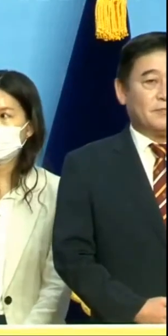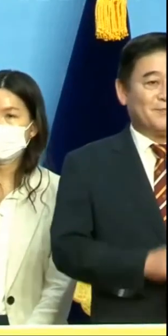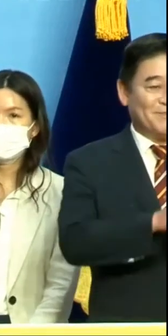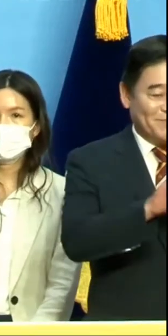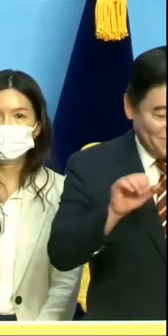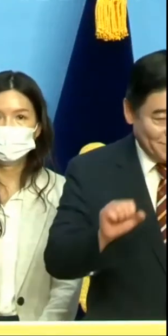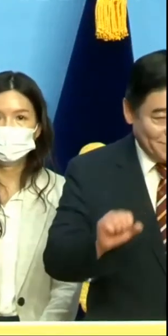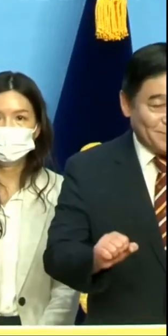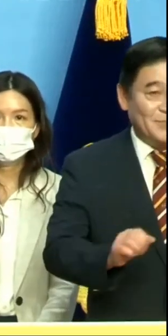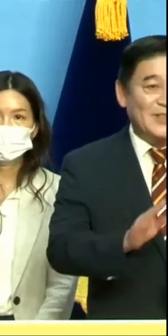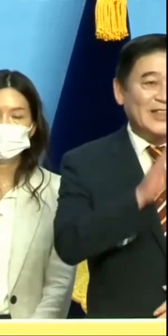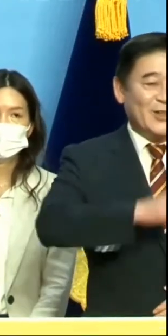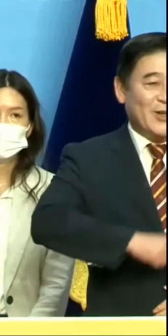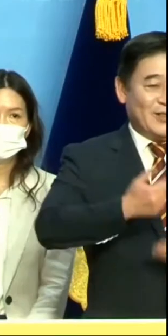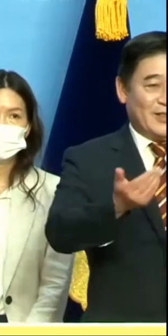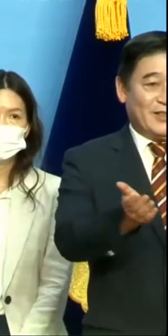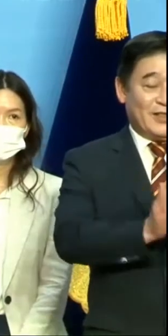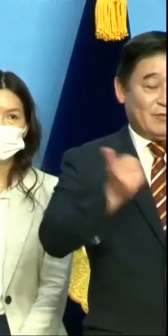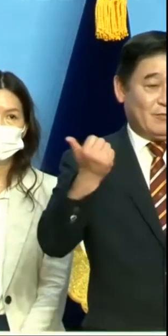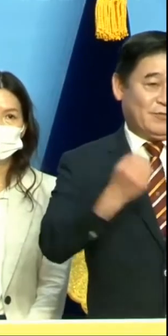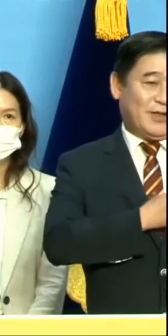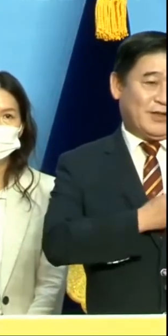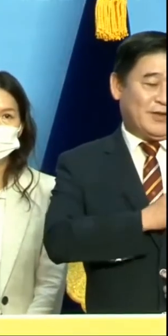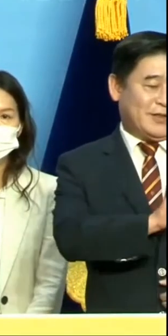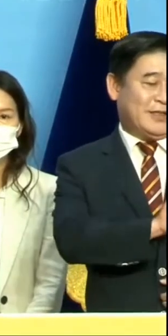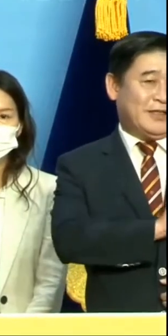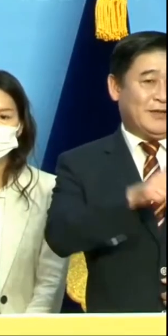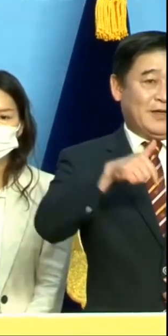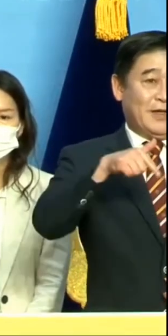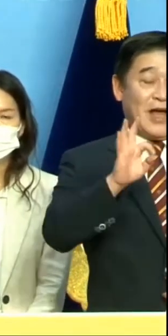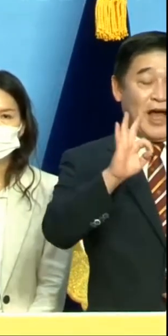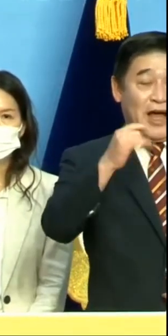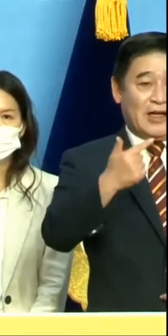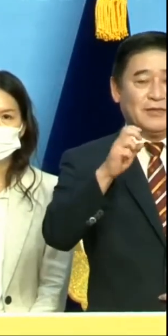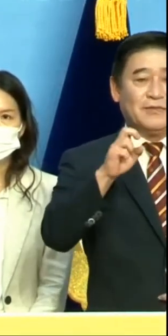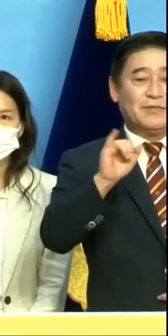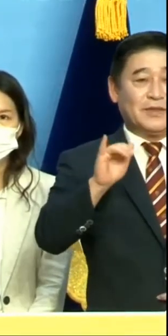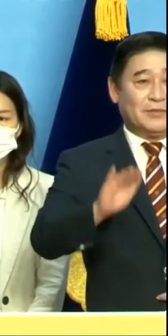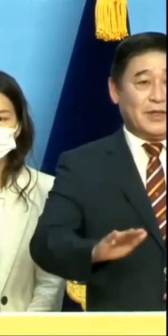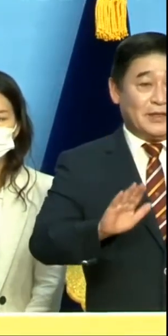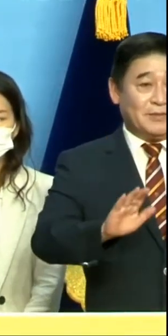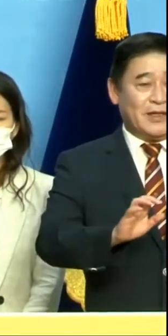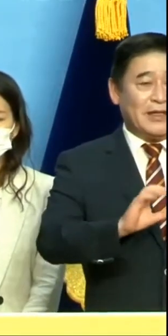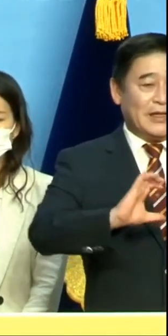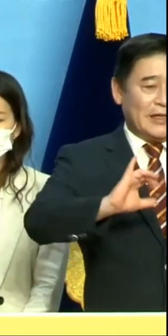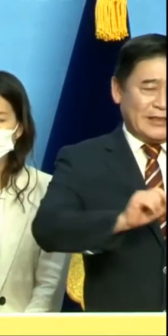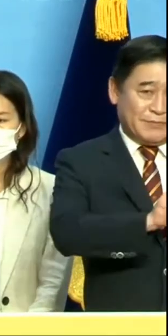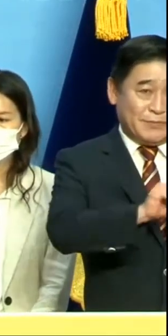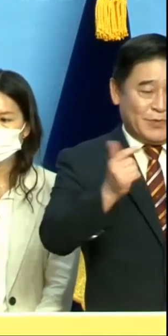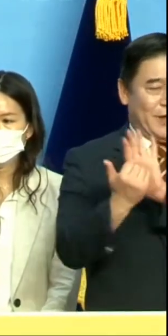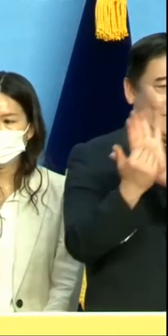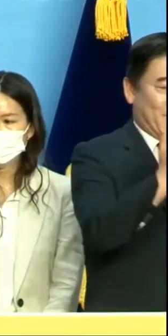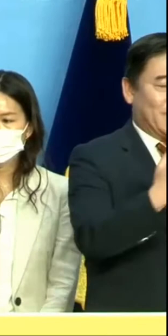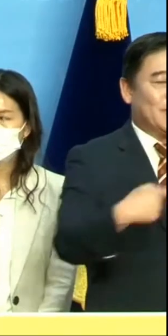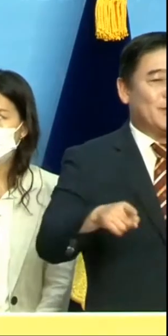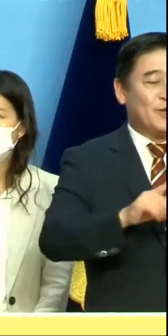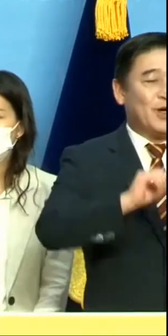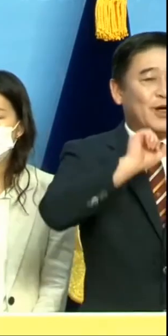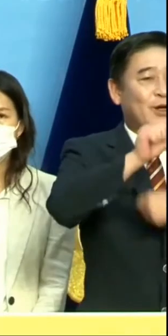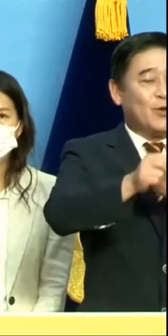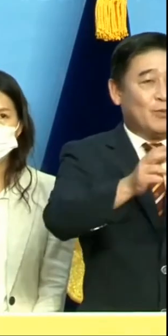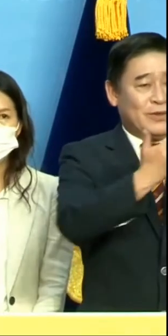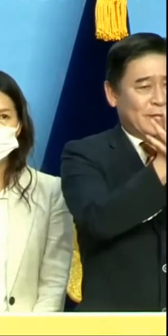안녕하세요 정의당 국회의원 강 음 입니다 지금부터 한다 및 방지를 위한 야생동물 1010